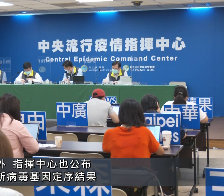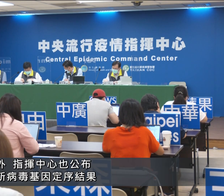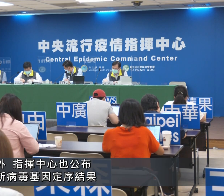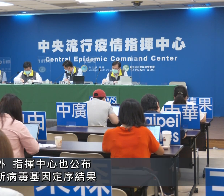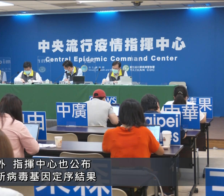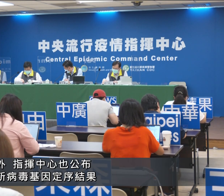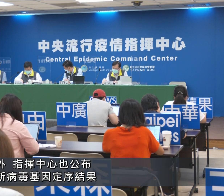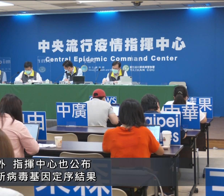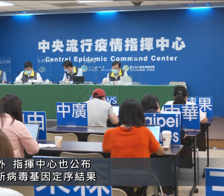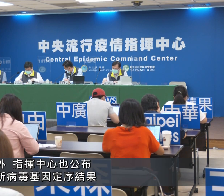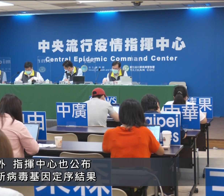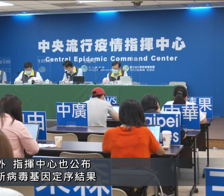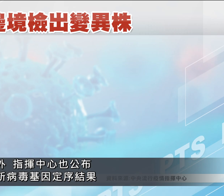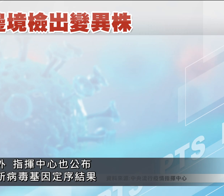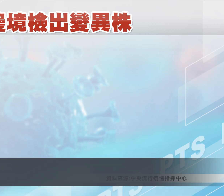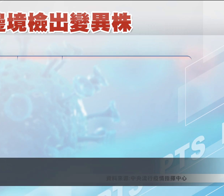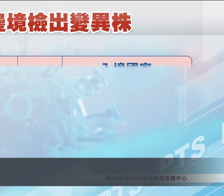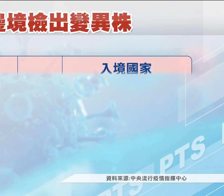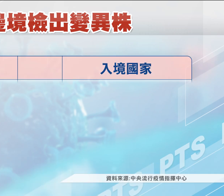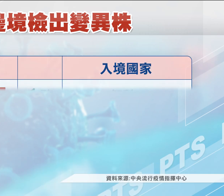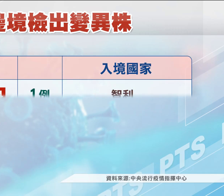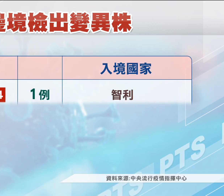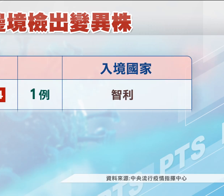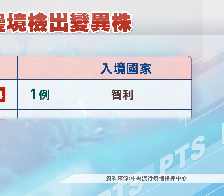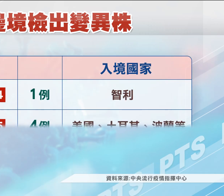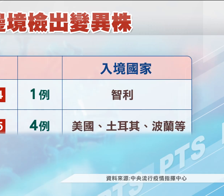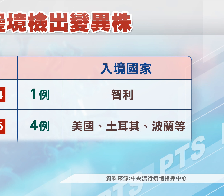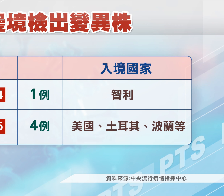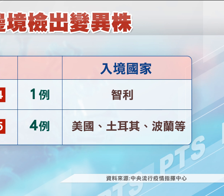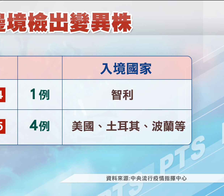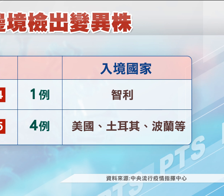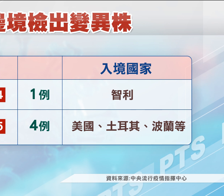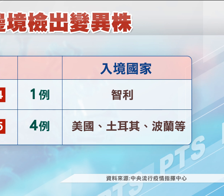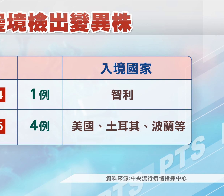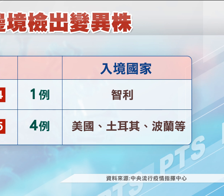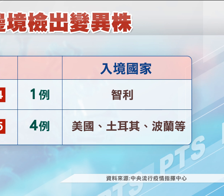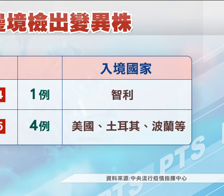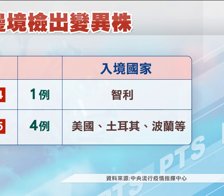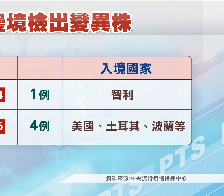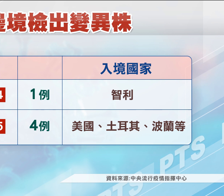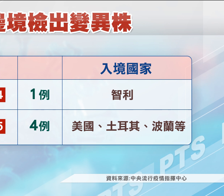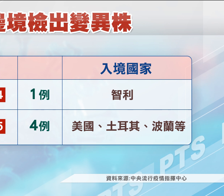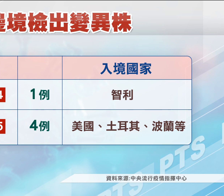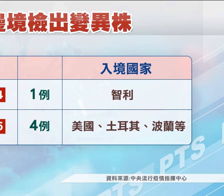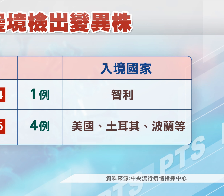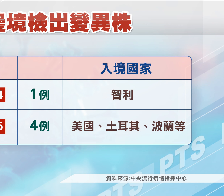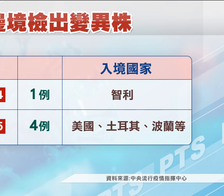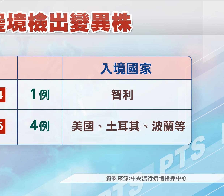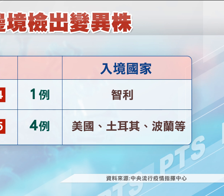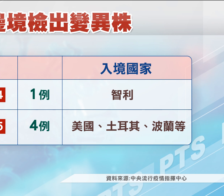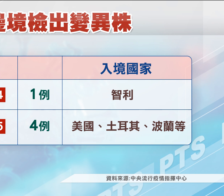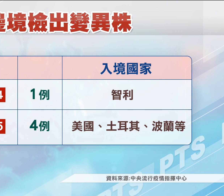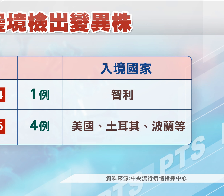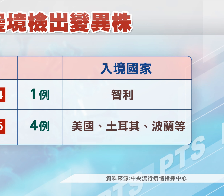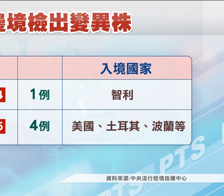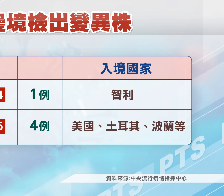毒基因定序结果，首度在境外移入个案检出 Omicron 新变种病毒，分别为一例 BA.4 及四